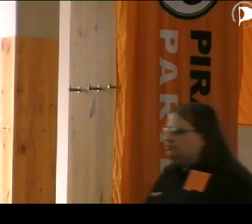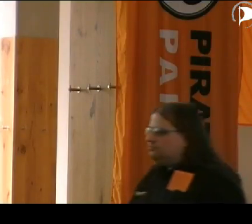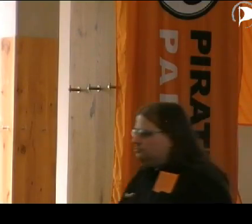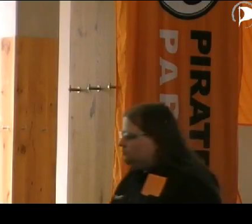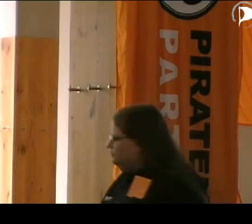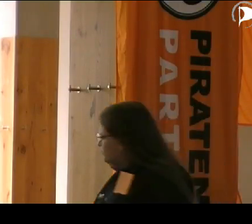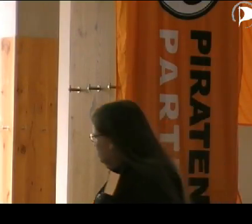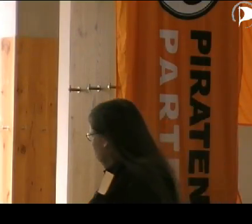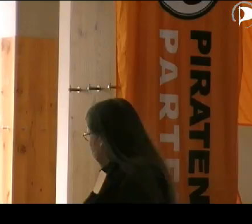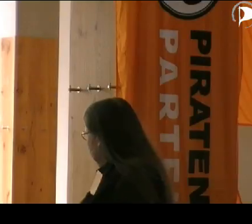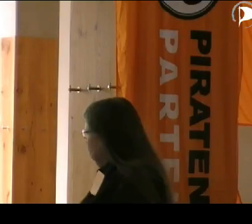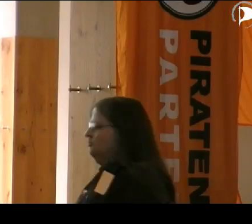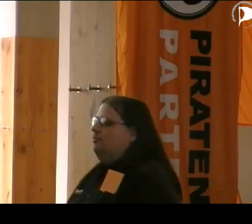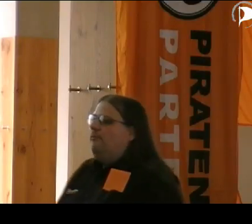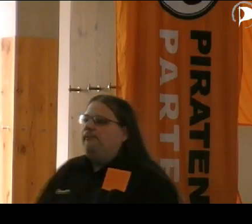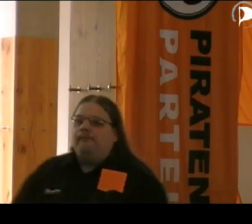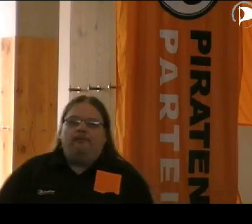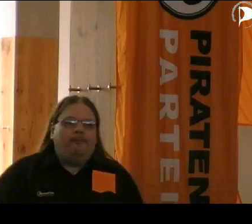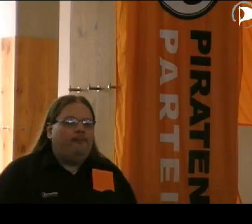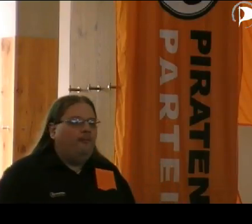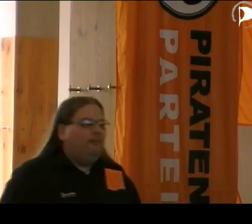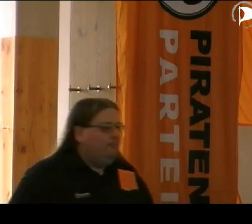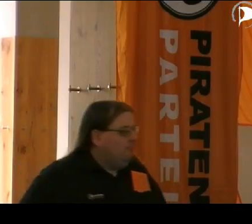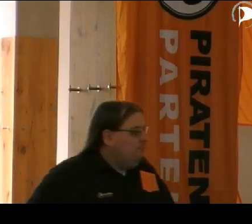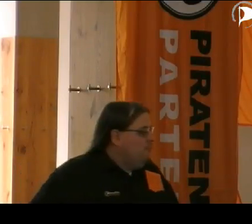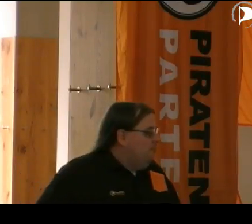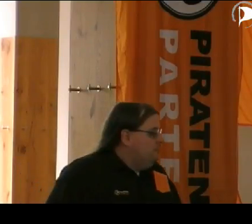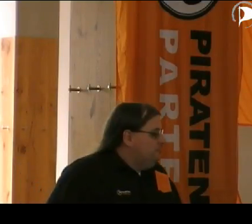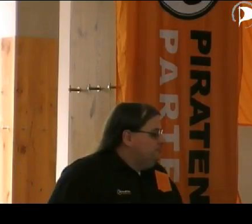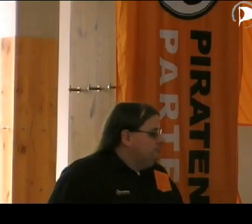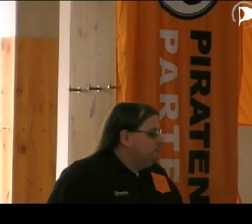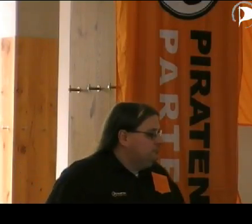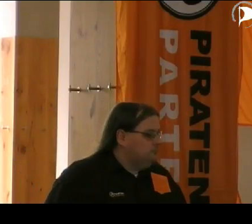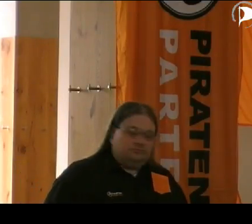dann werden wir wirklich machen braucht mit der zeit